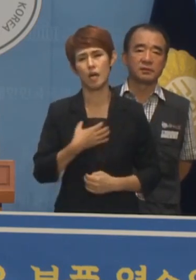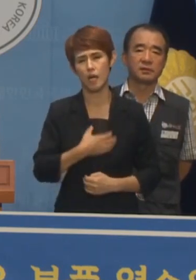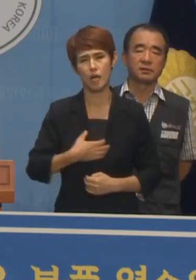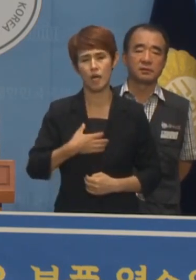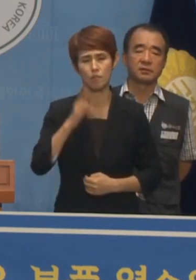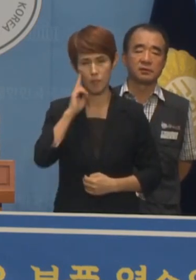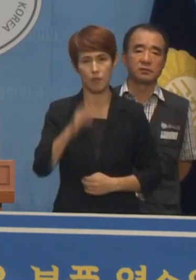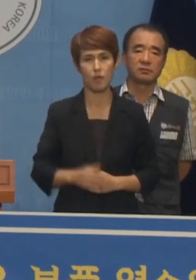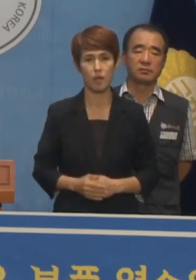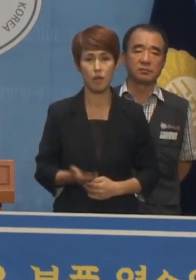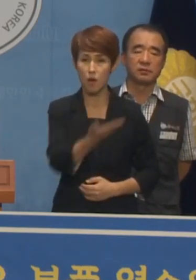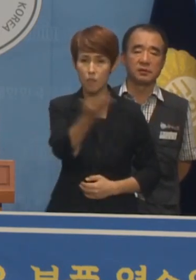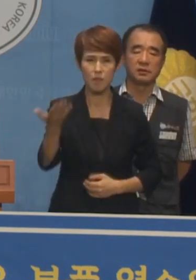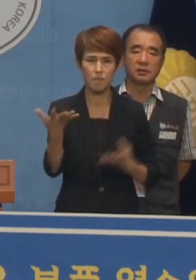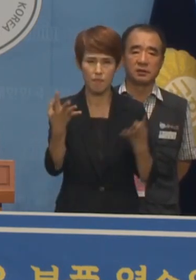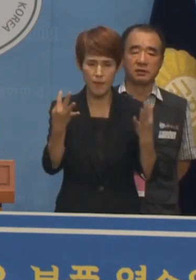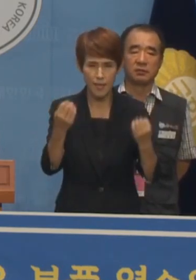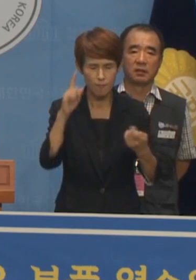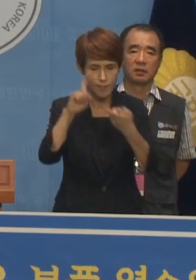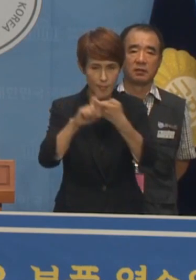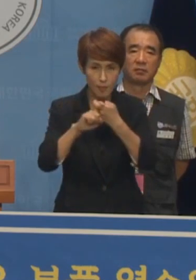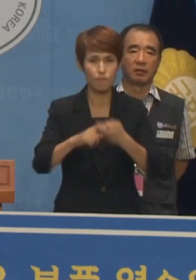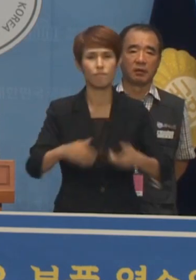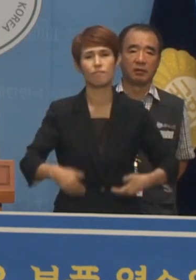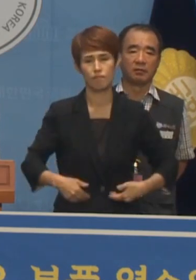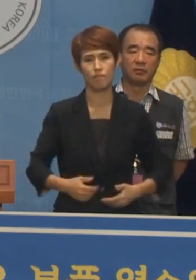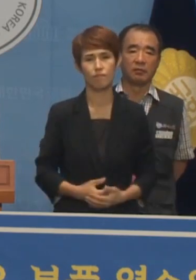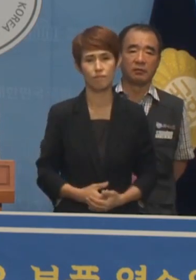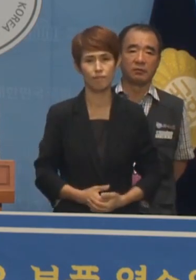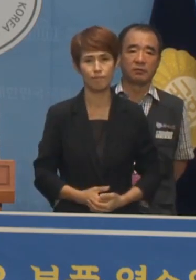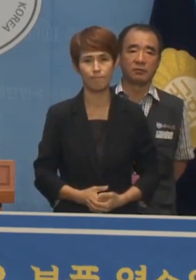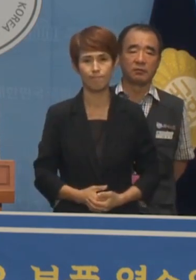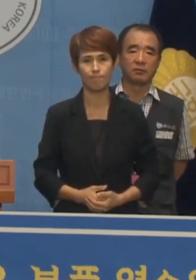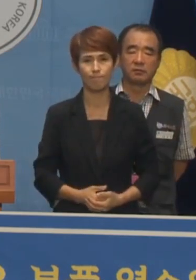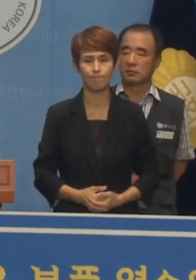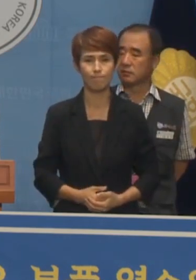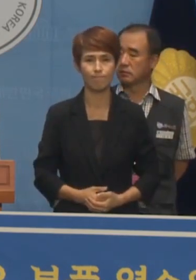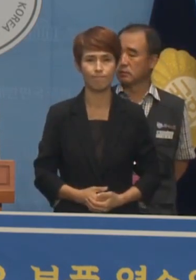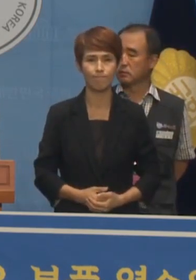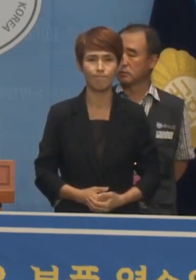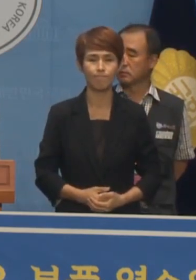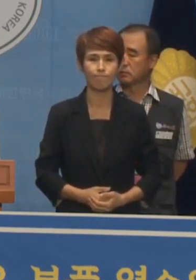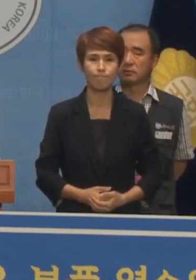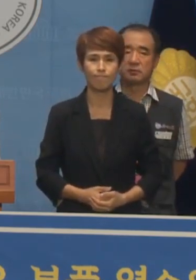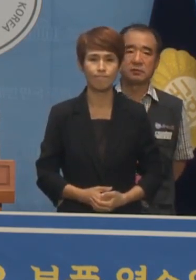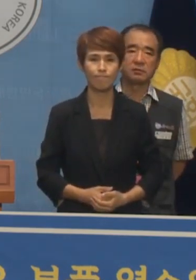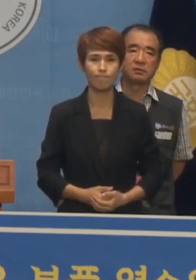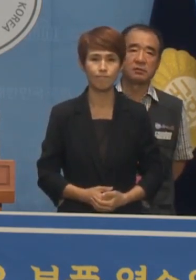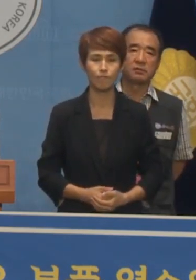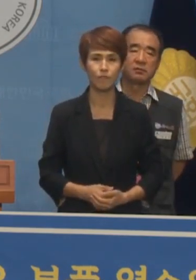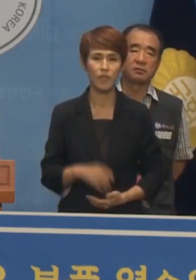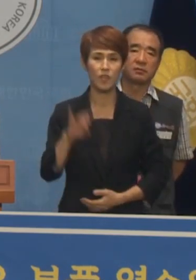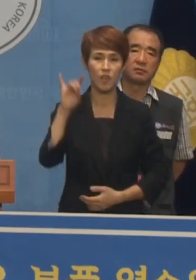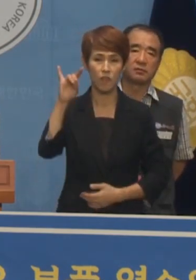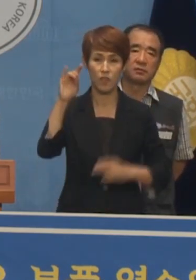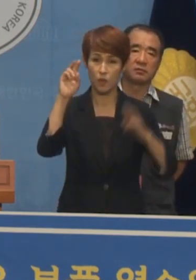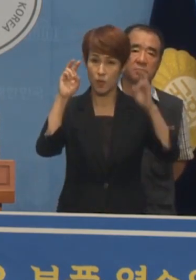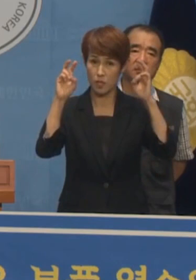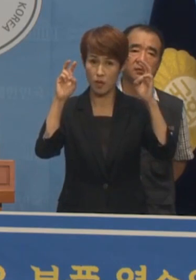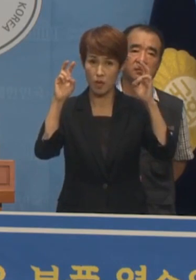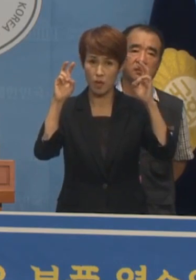다뤄주셔야 이분들에게 큰 힘이 될 거라고 생각이 들고요. 그리고 마지막으로 한 말씀 더 드리면 현대자동차와